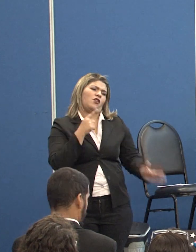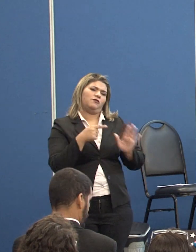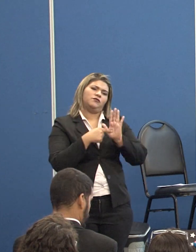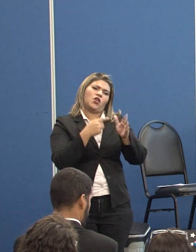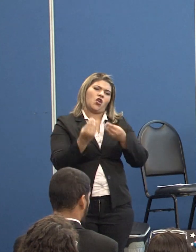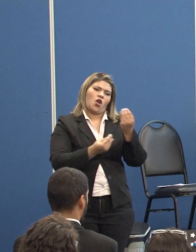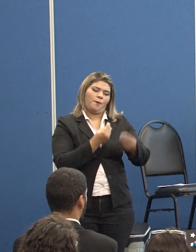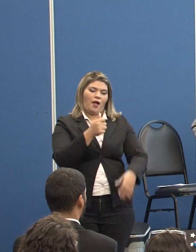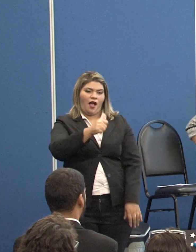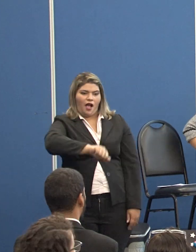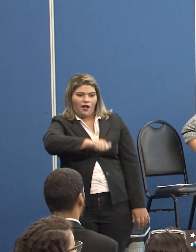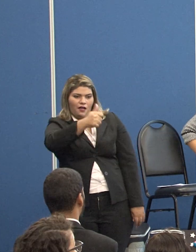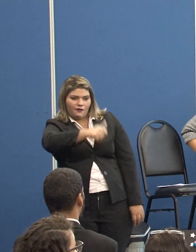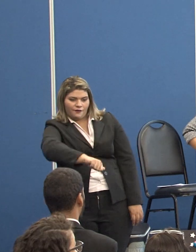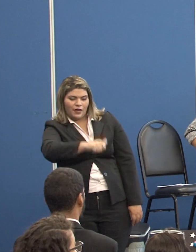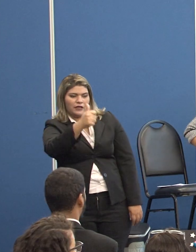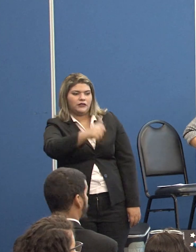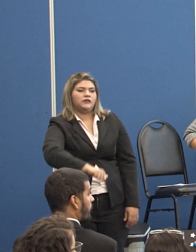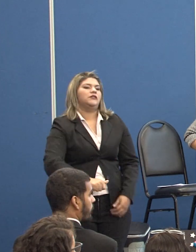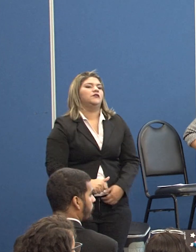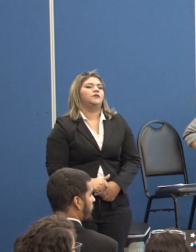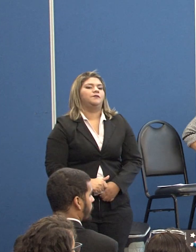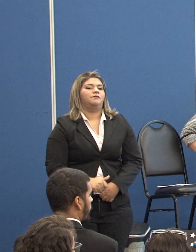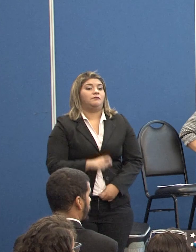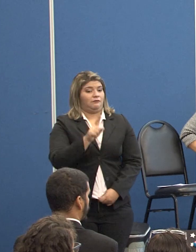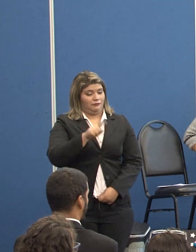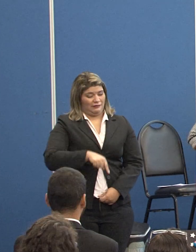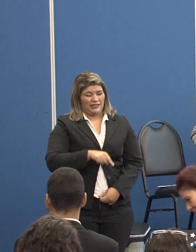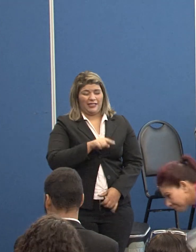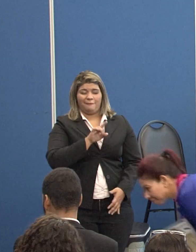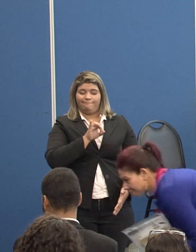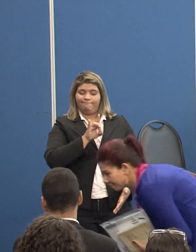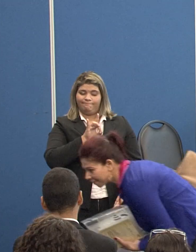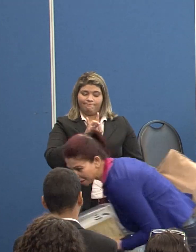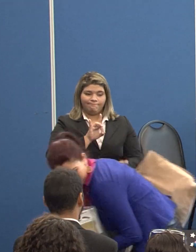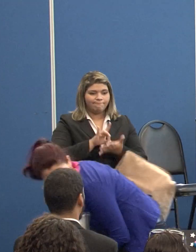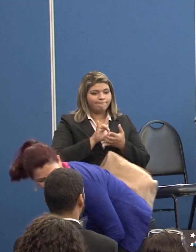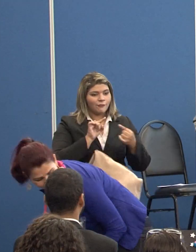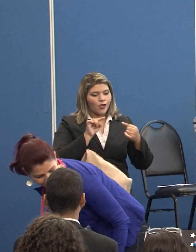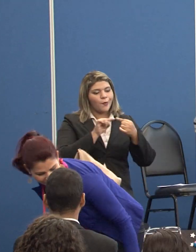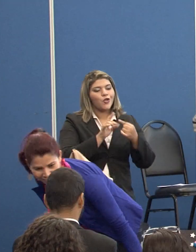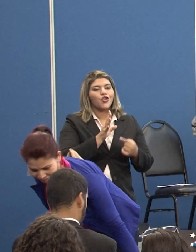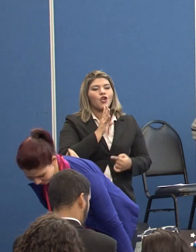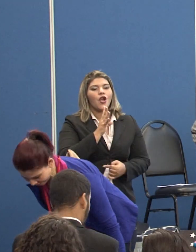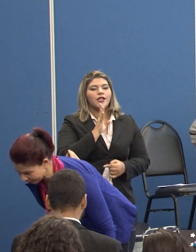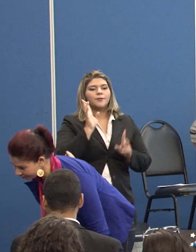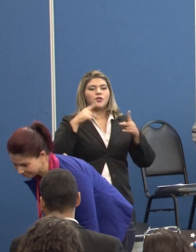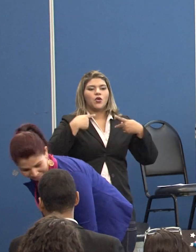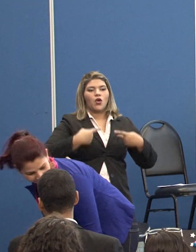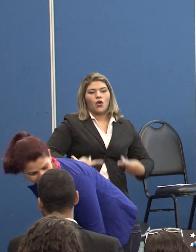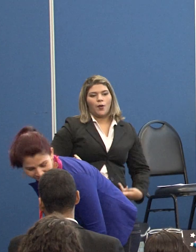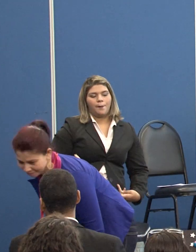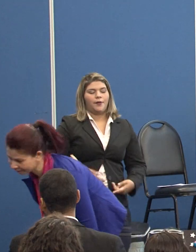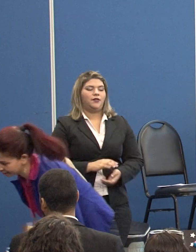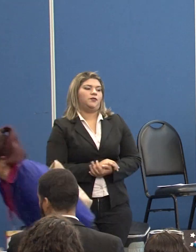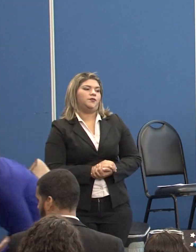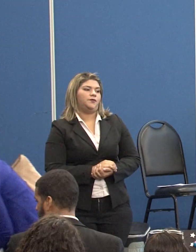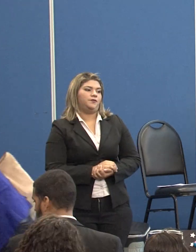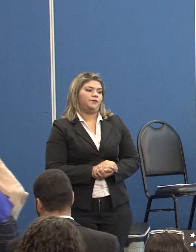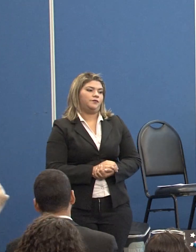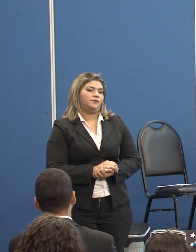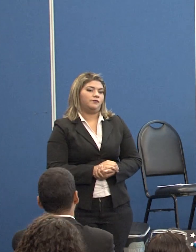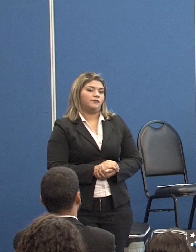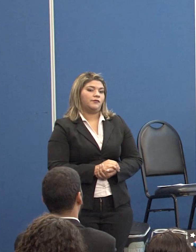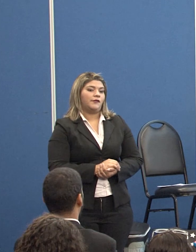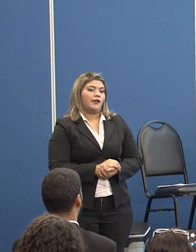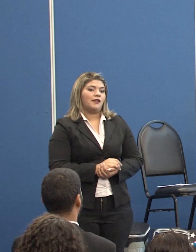avaliação, né, que é algo que está estritamente ligado ao conhecimento humano. Não há uma questão